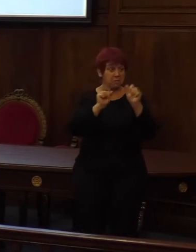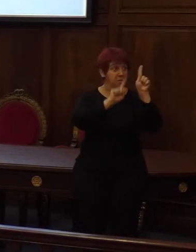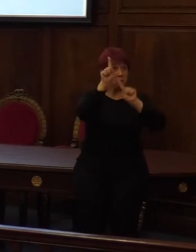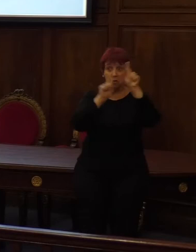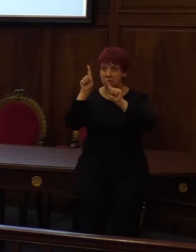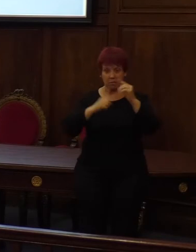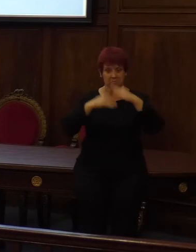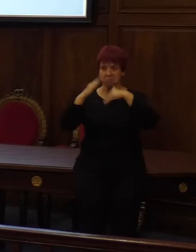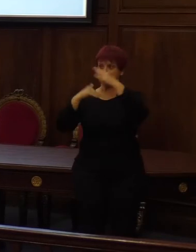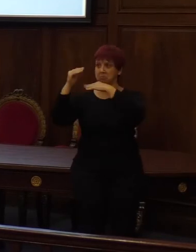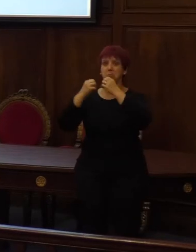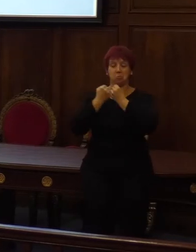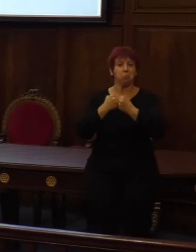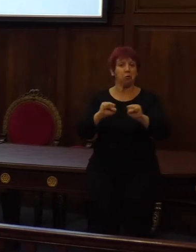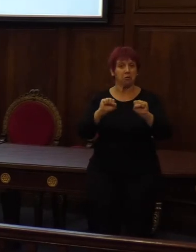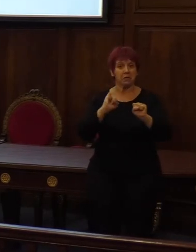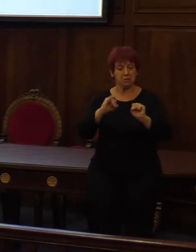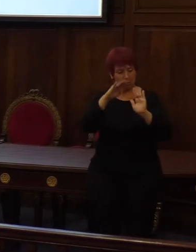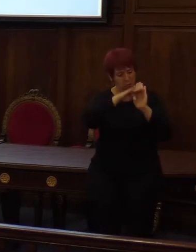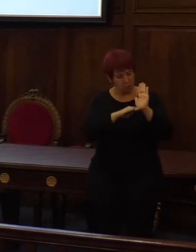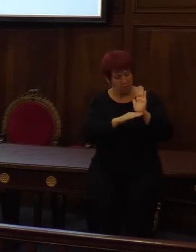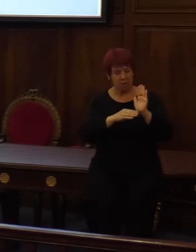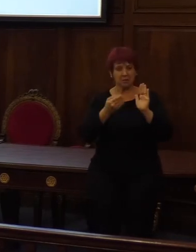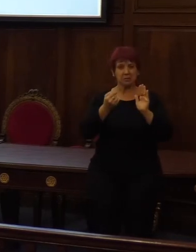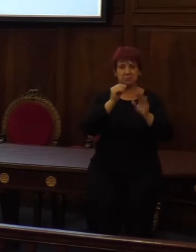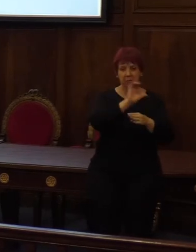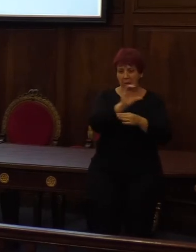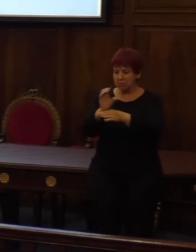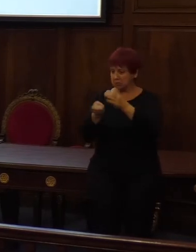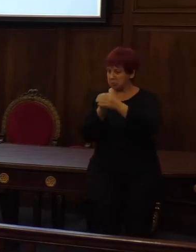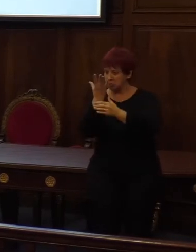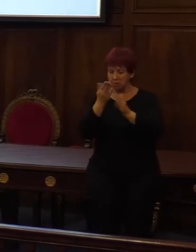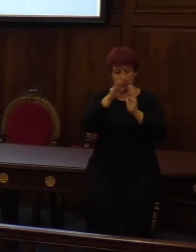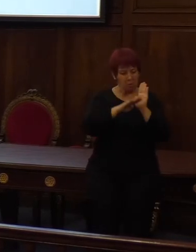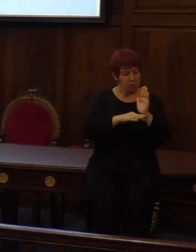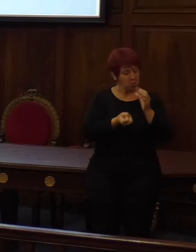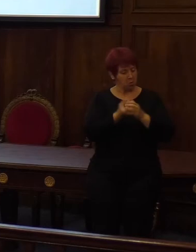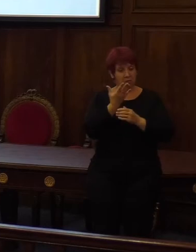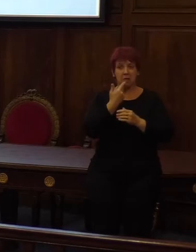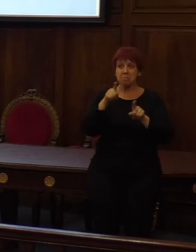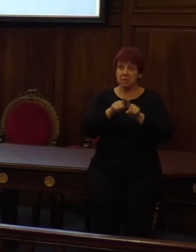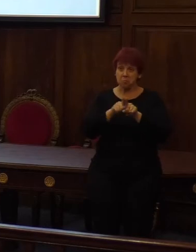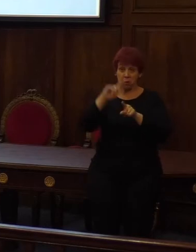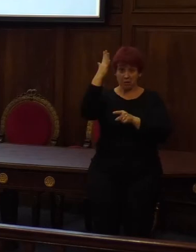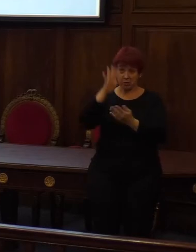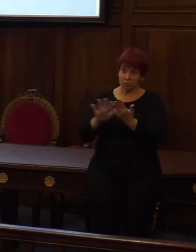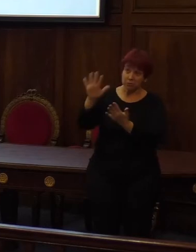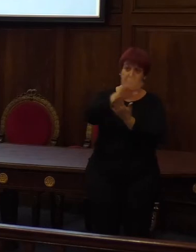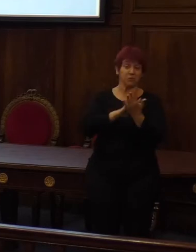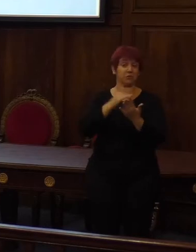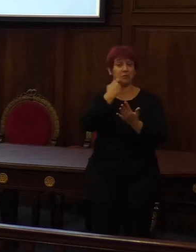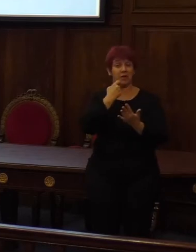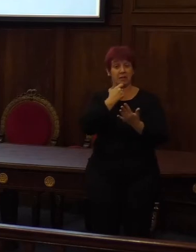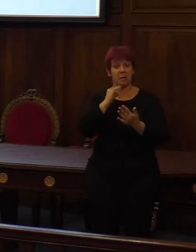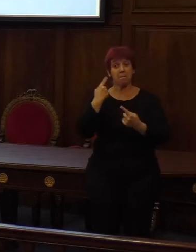elaborar nuevos programas académicos, como lo que estamos desarrollando en el interior del país, supone también